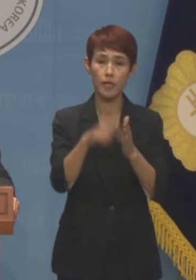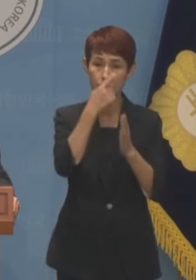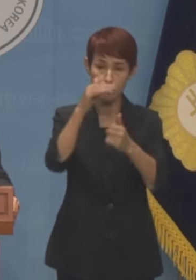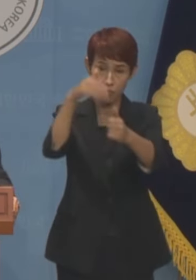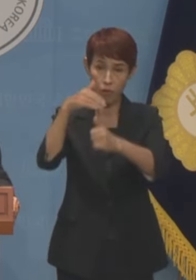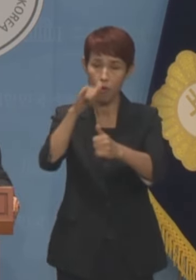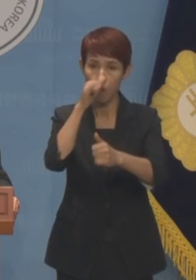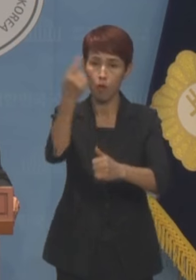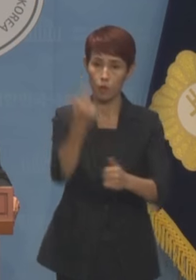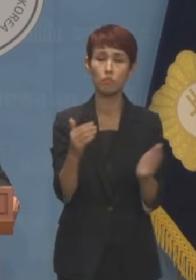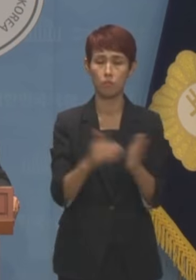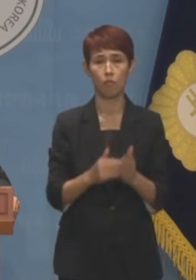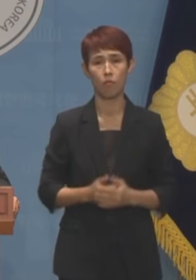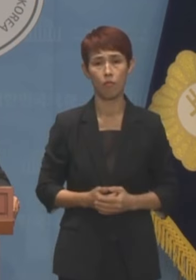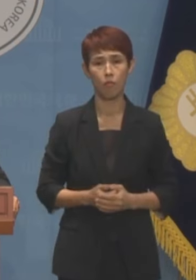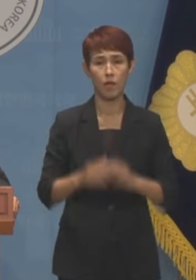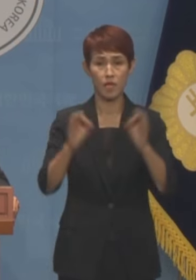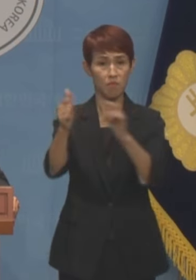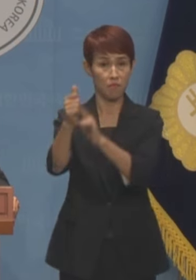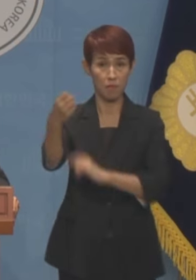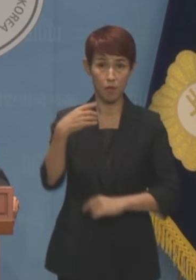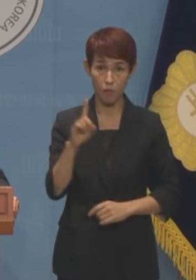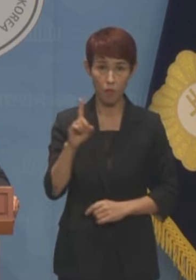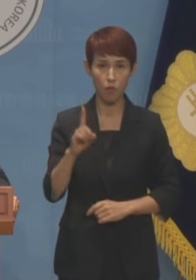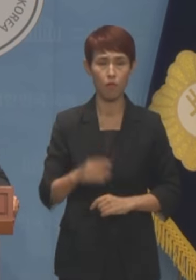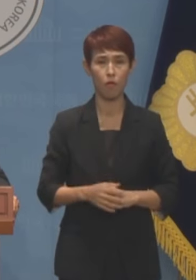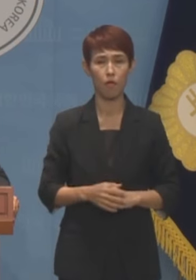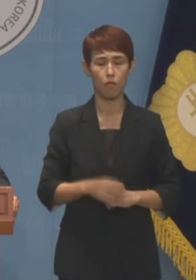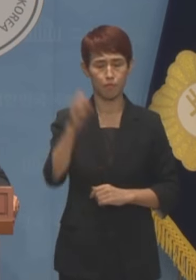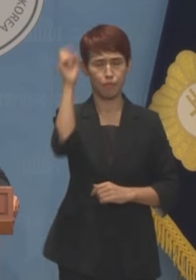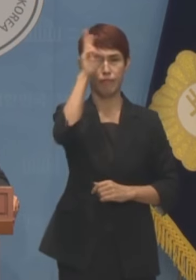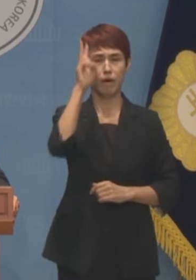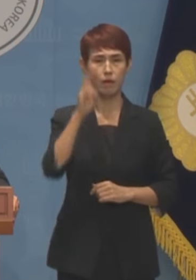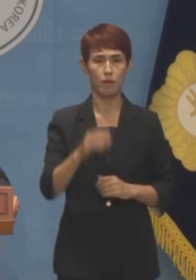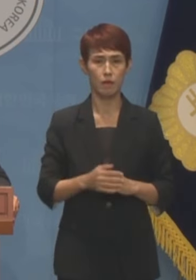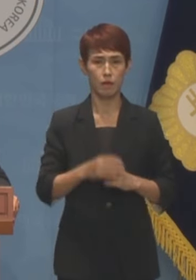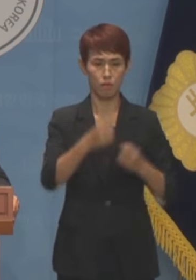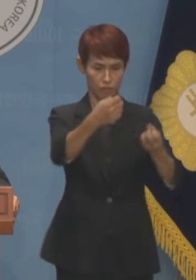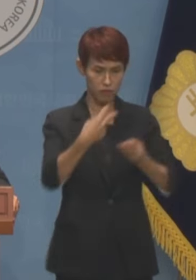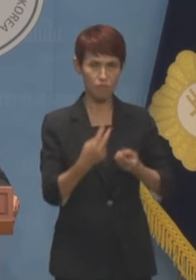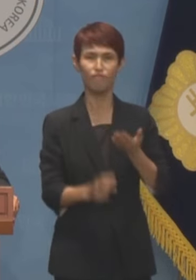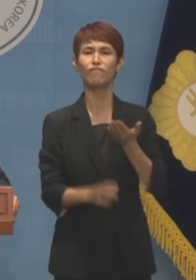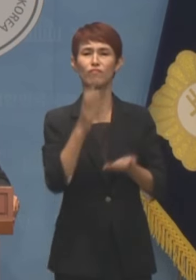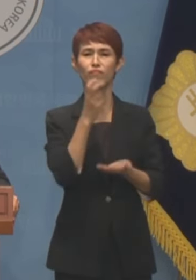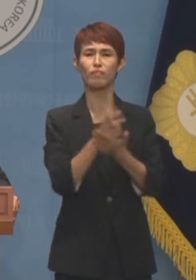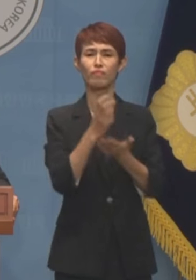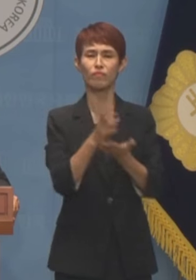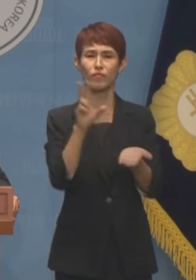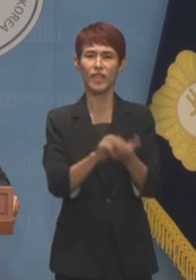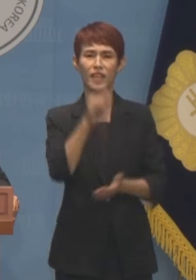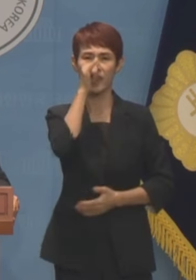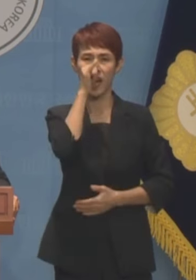채택되어 출석했습니다 하지만 김태규 직무대행은 별안간 이러한 송달이 위법하다고 주장하며